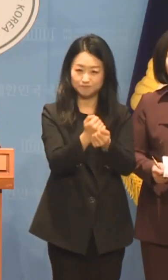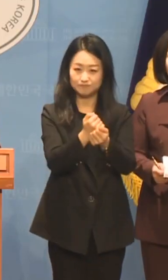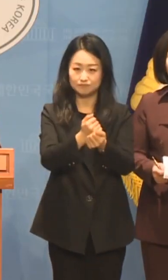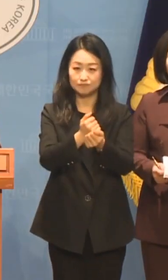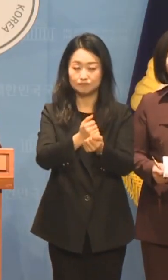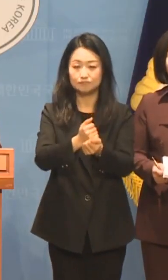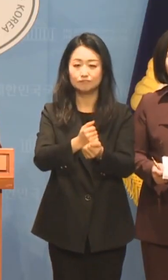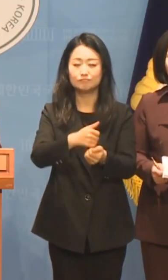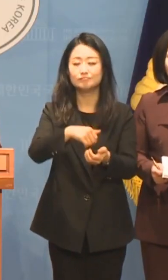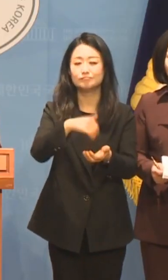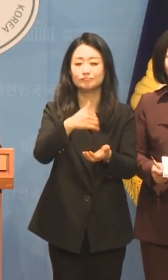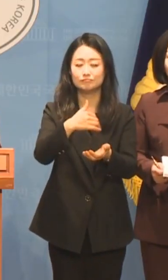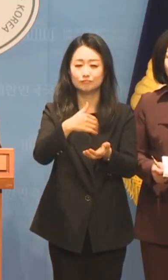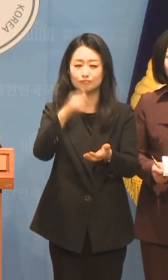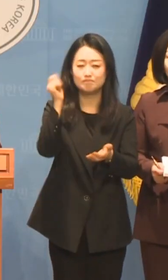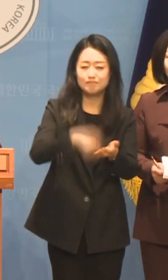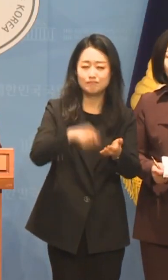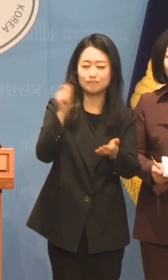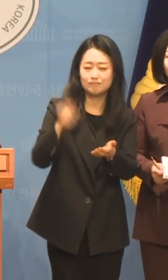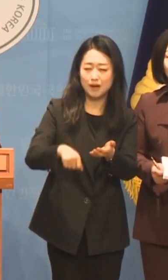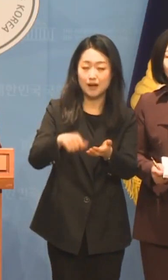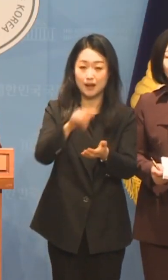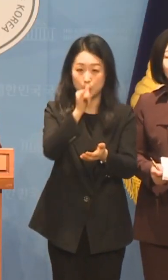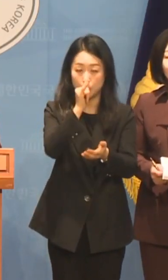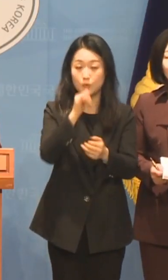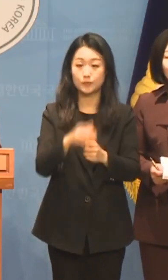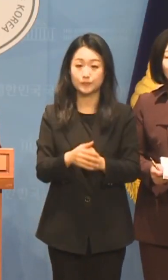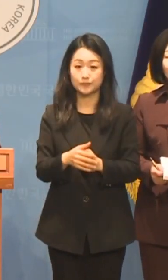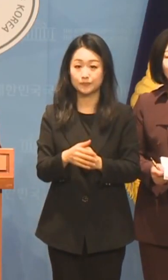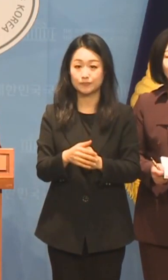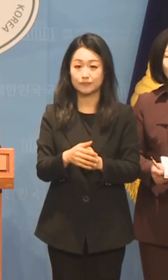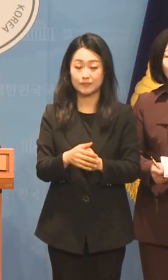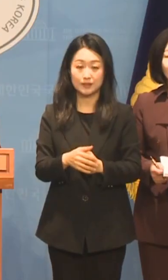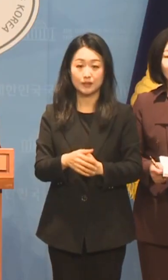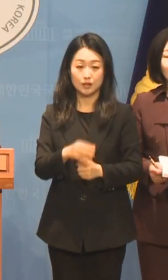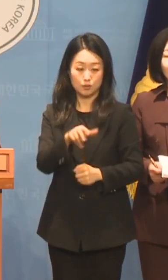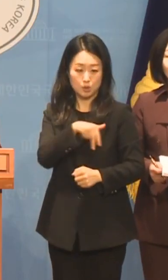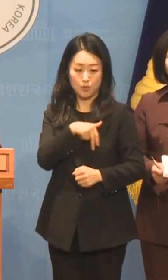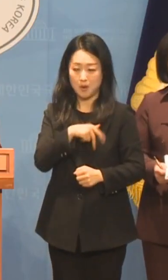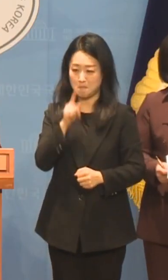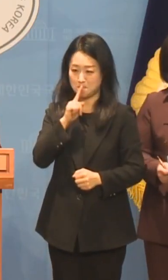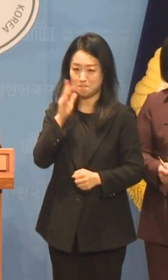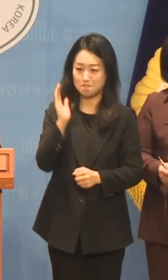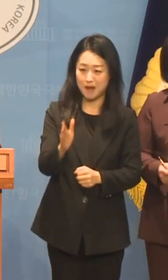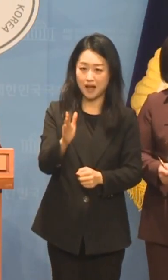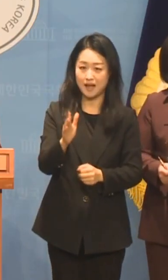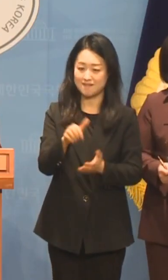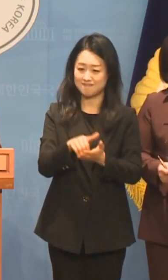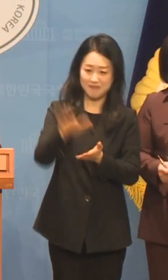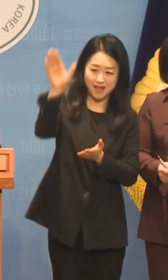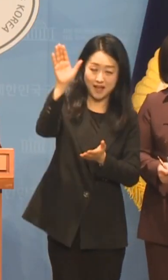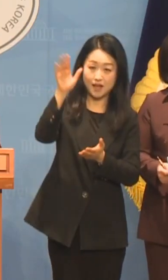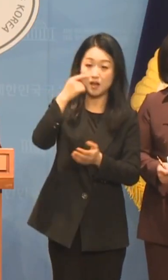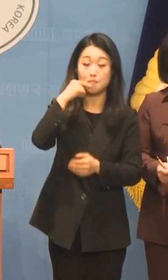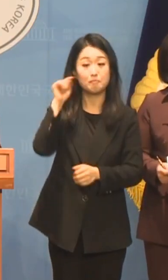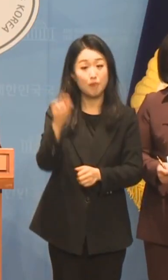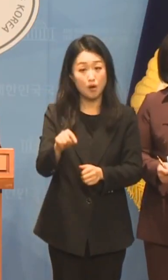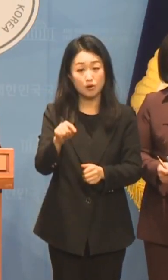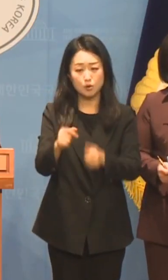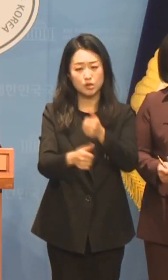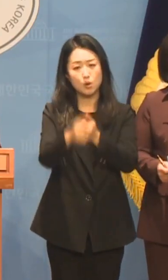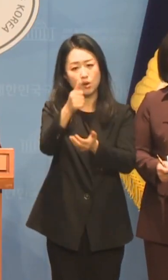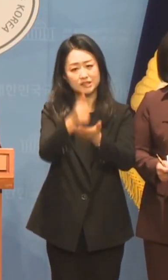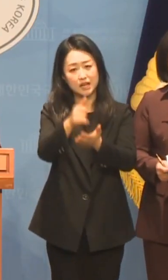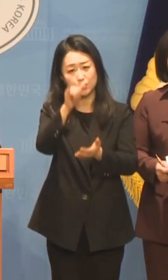표결이 남발되었습니다. 동료 의원들의 발언권을 제한하고 퇴장까지 명령하는